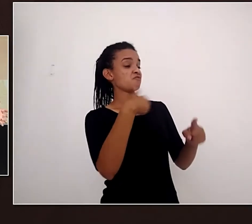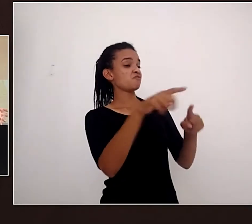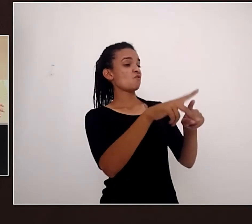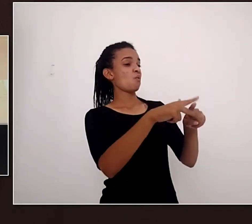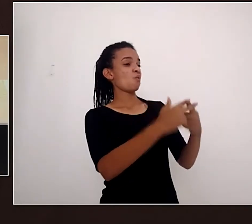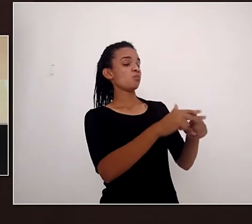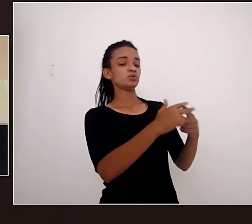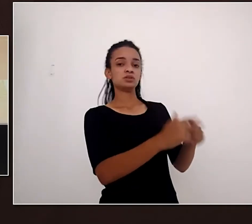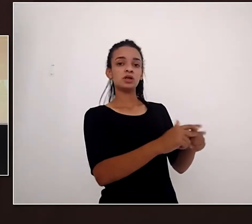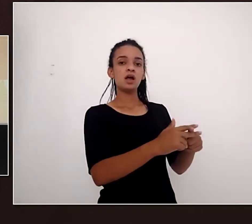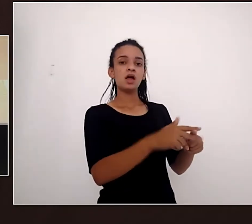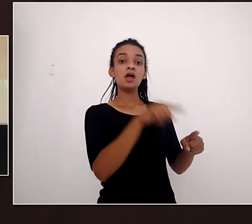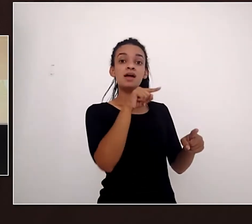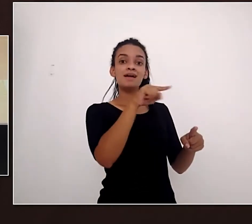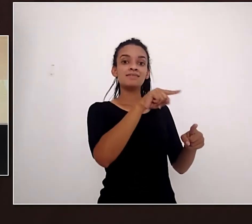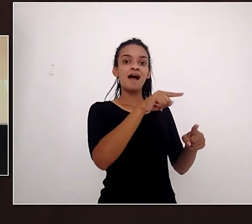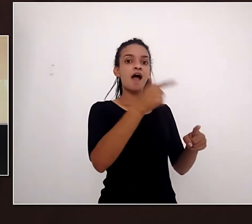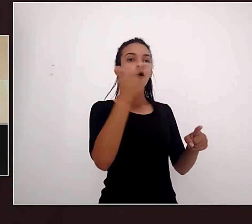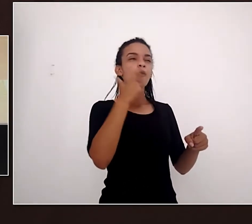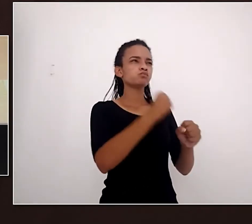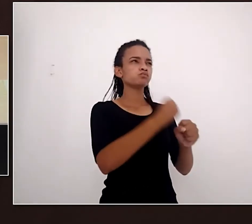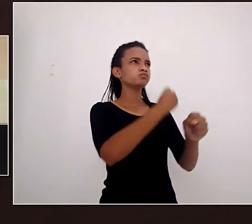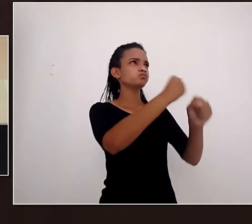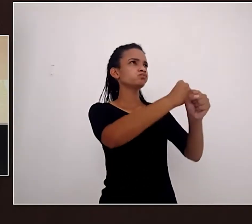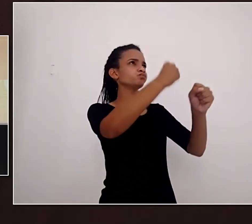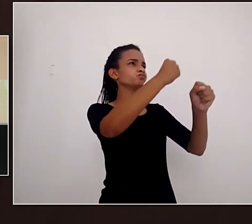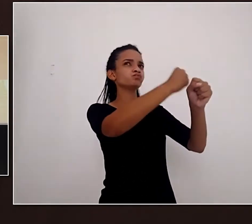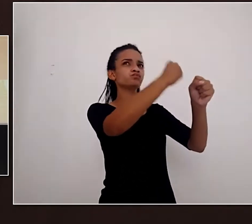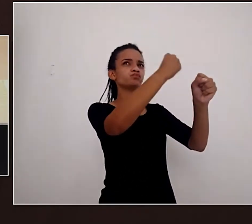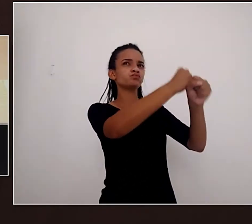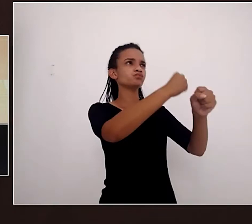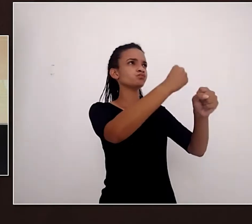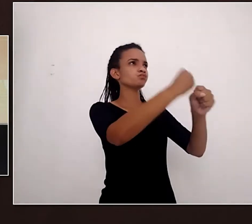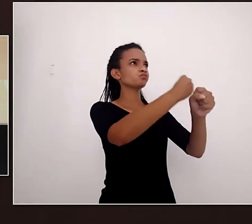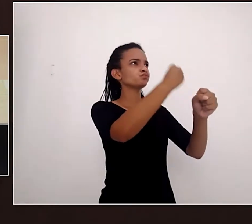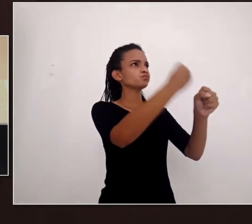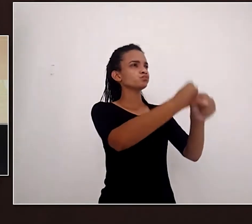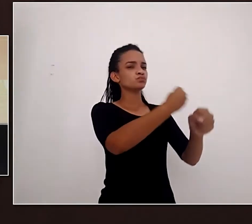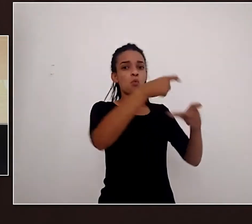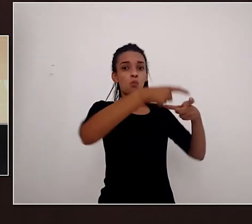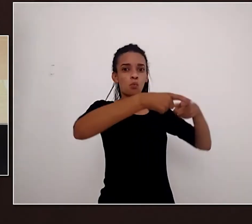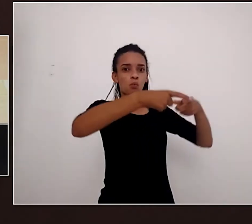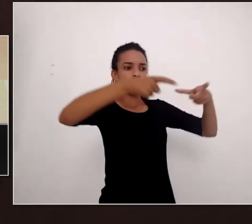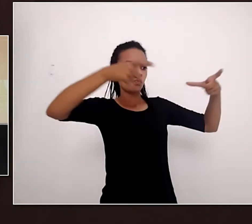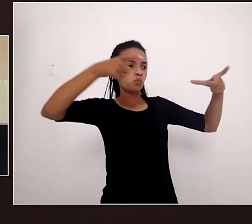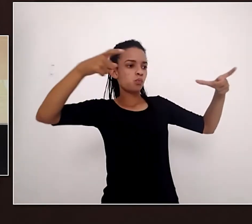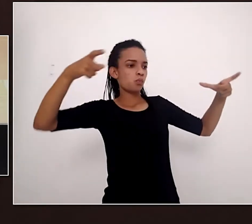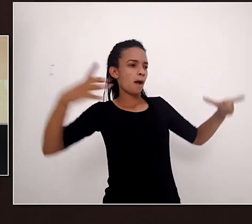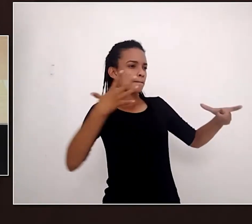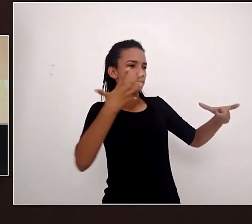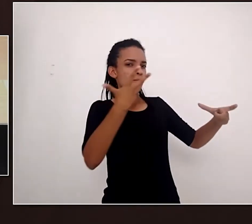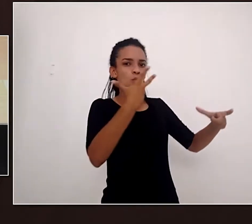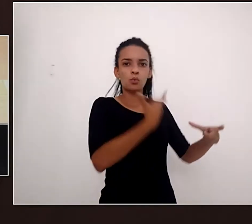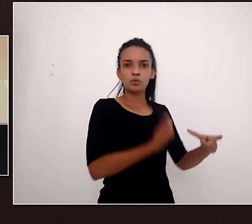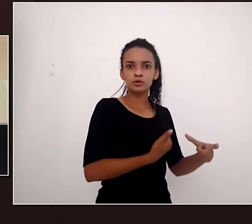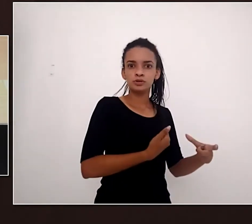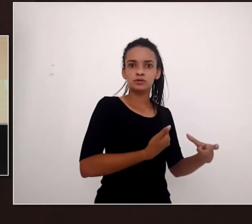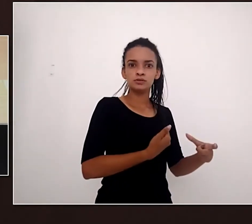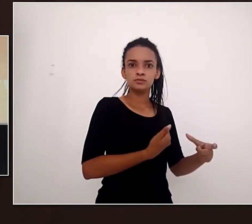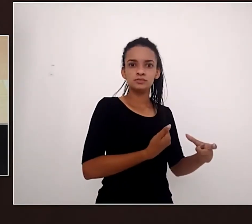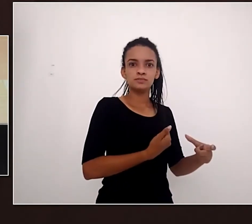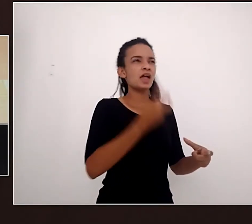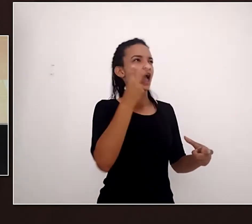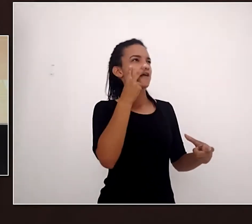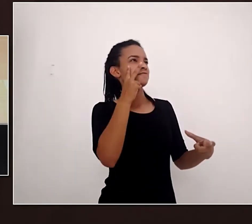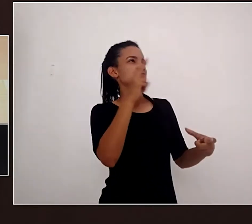de Herodes. Vocês entenderam? Aí os discípulos se gabavam, olha só, Senhor Jesus, olha aqui, ó,